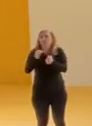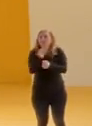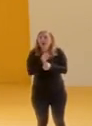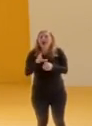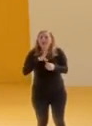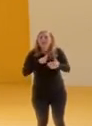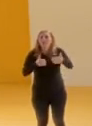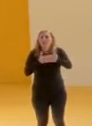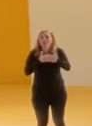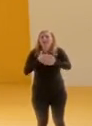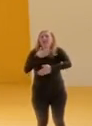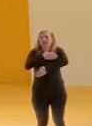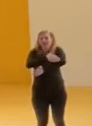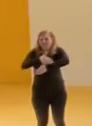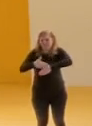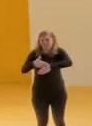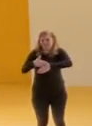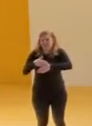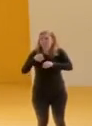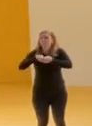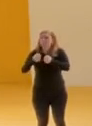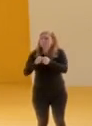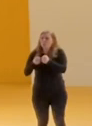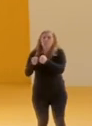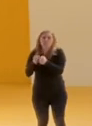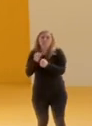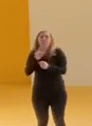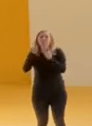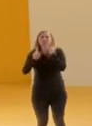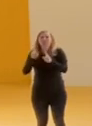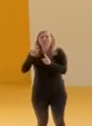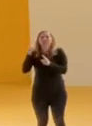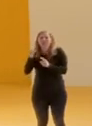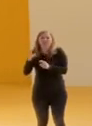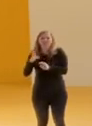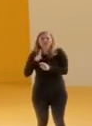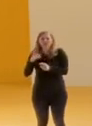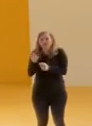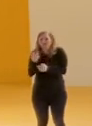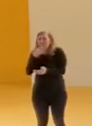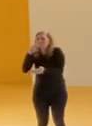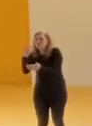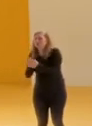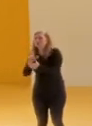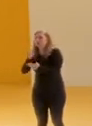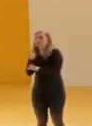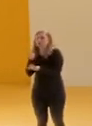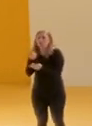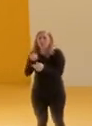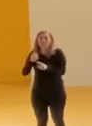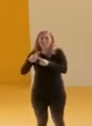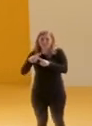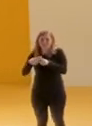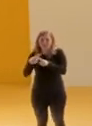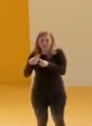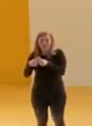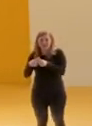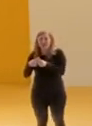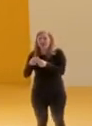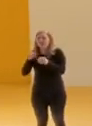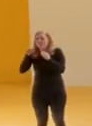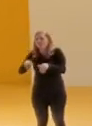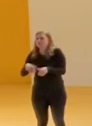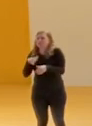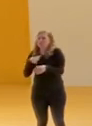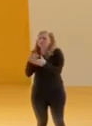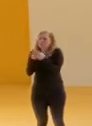granice dlatego psucia monety bo jakiejś metal trzeba było zastosować szlachetny do tego żeby te monety wybijać więc można było rozcieńczać